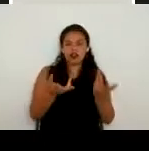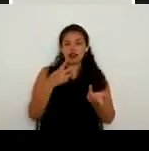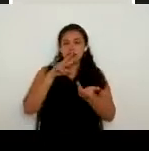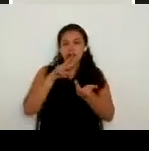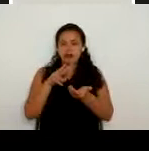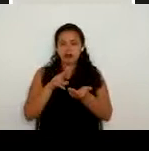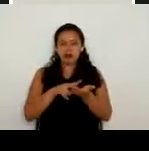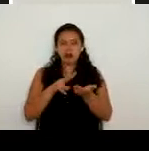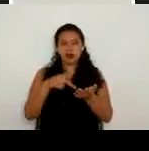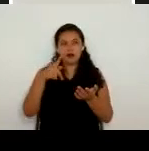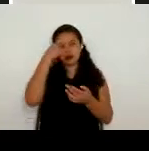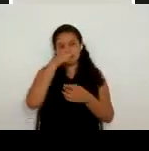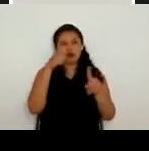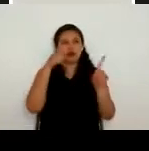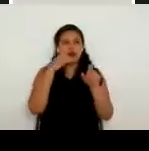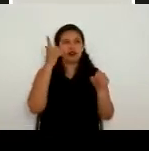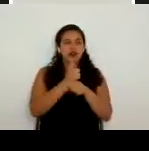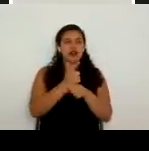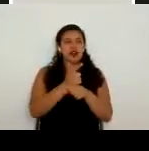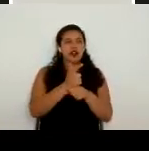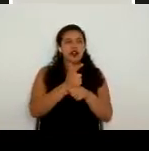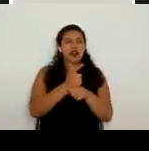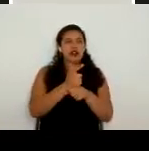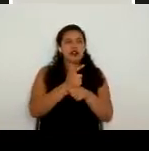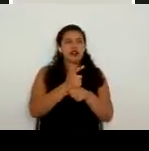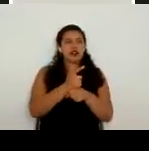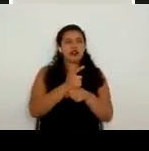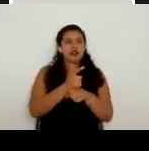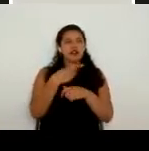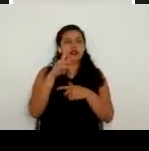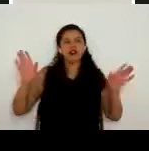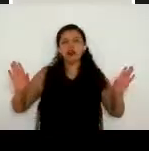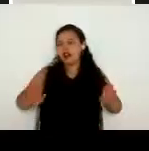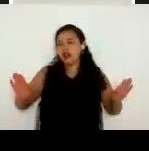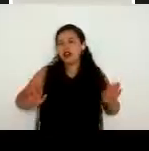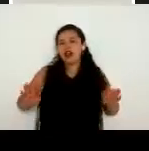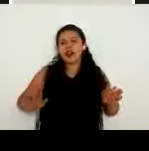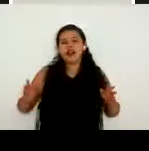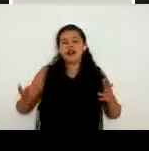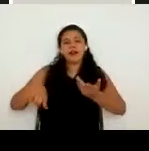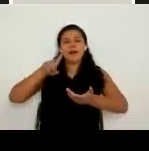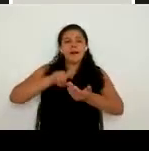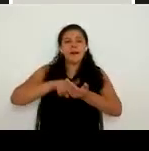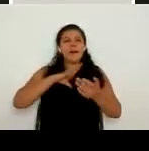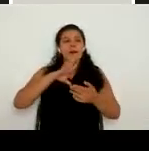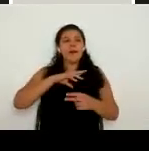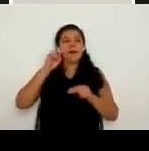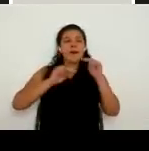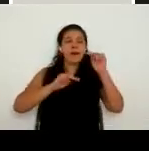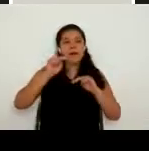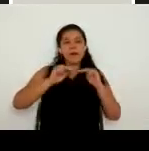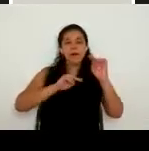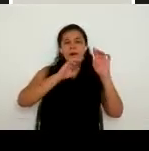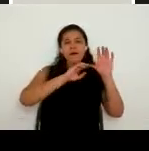fin es descubrir descubrir en un sujeto las características que lo ubican en un nivel categórico estratificar